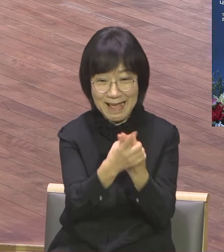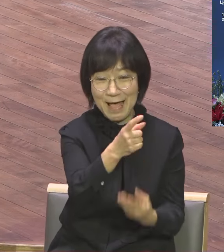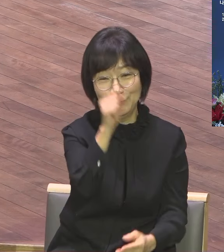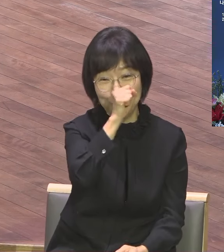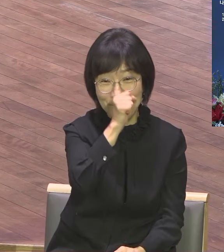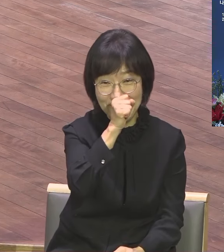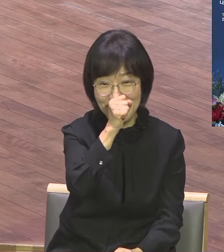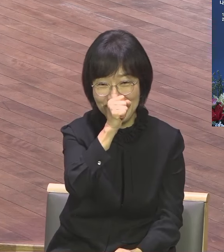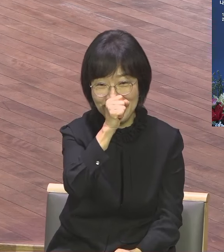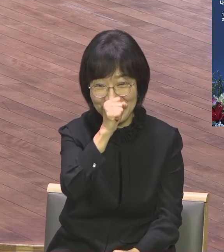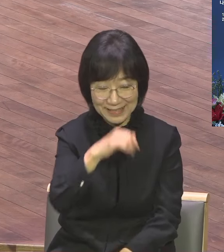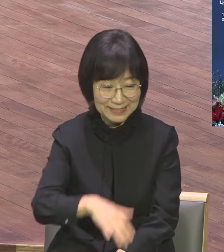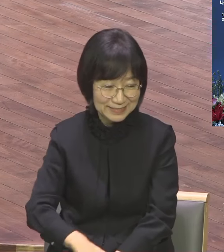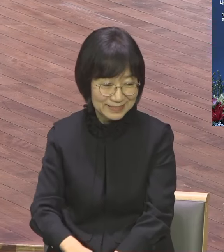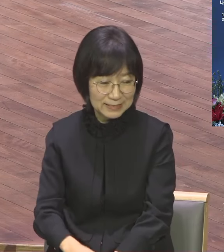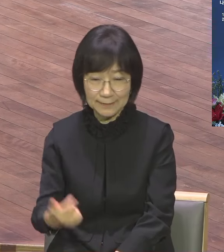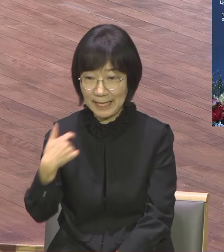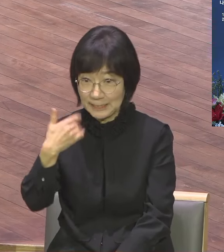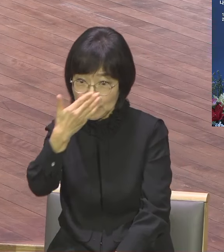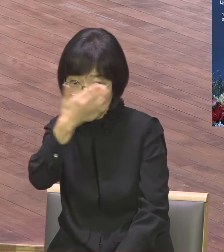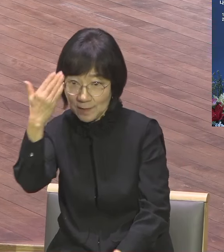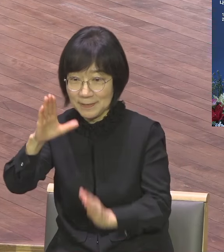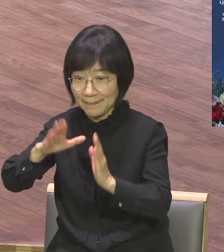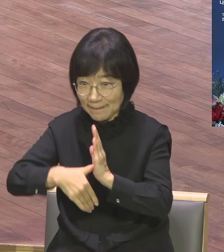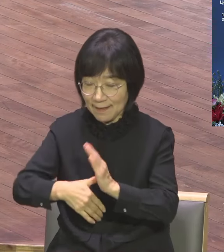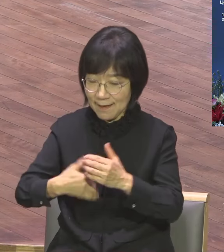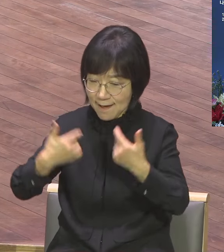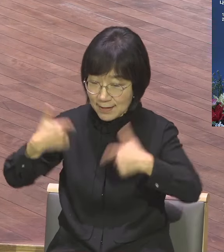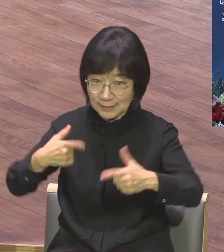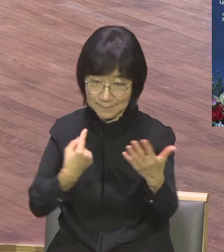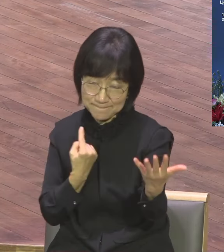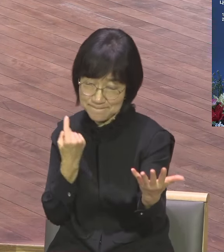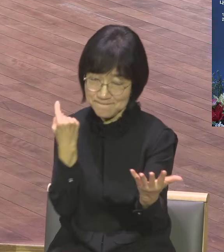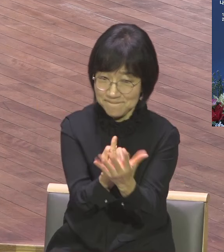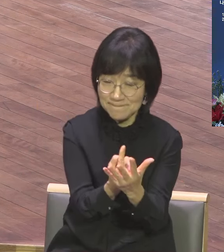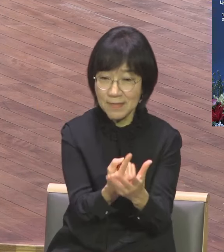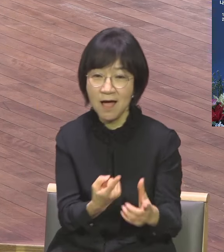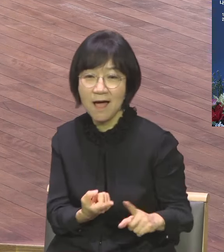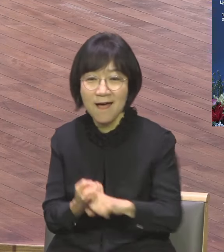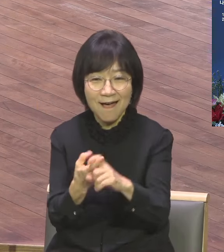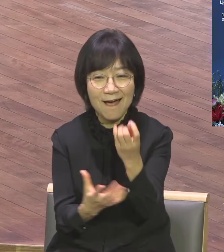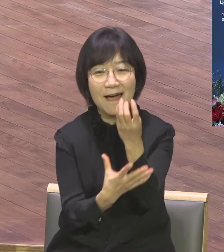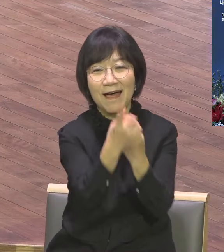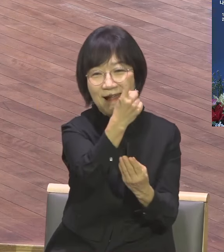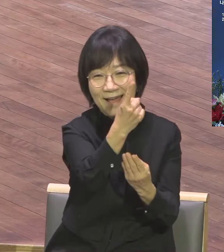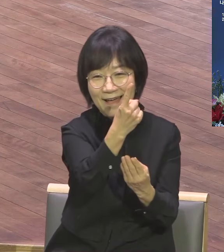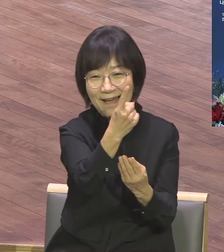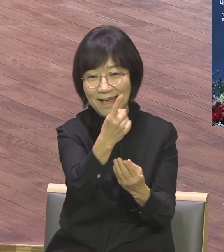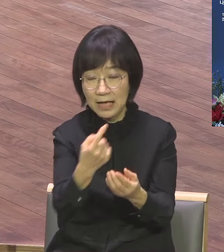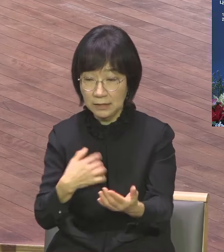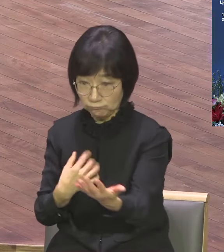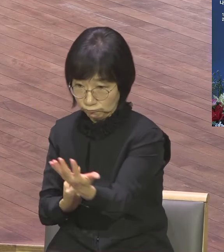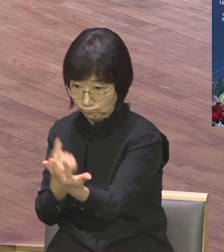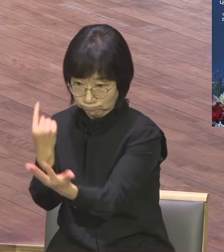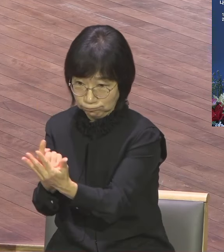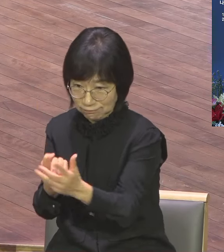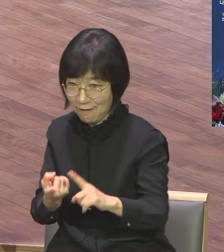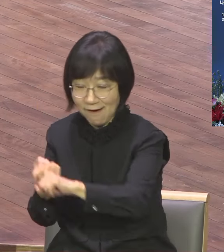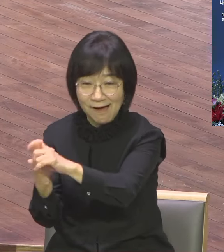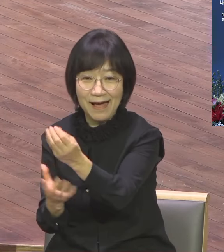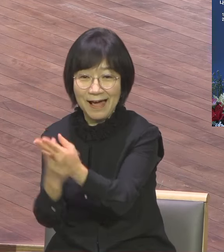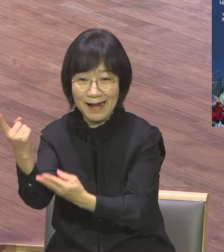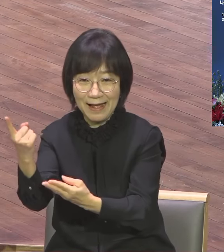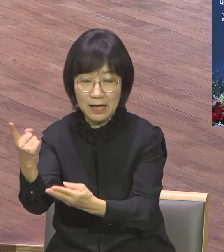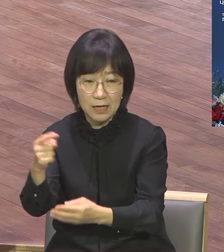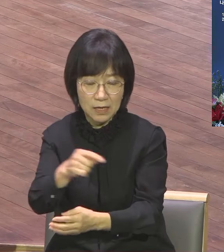옛날 평신도 때도 마찬가지. 쫙 가는 데마다 하나 되게 뭐든지 하나 되게 하는데 방해하는 건 제가 해결합니다. 어떻게 하든지